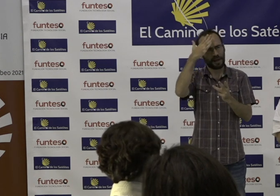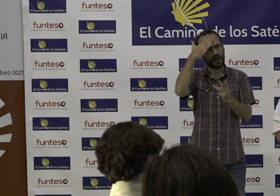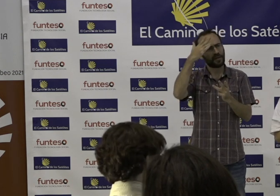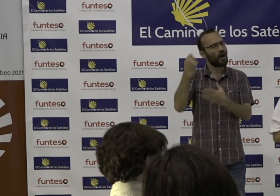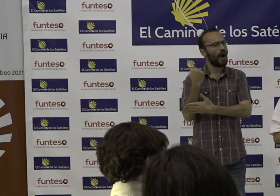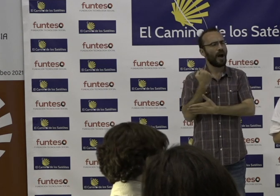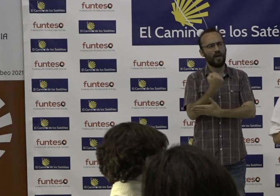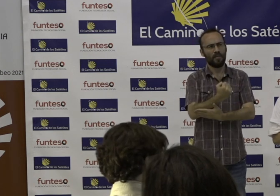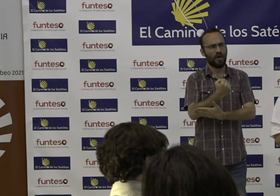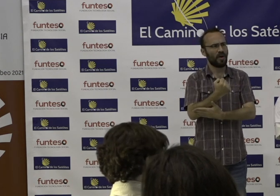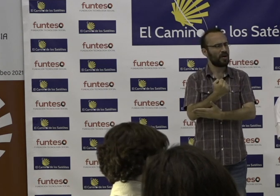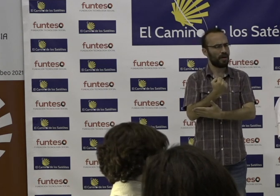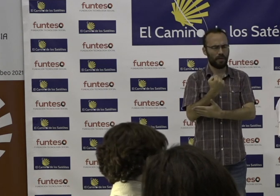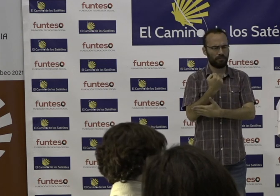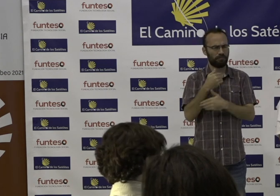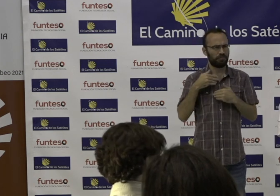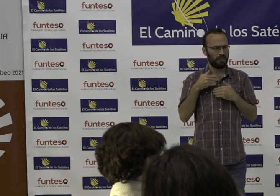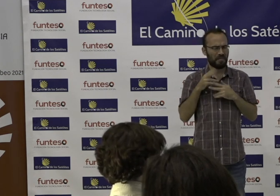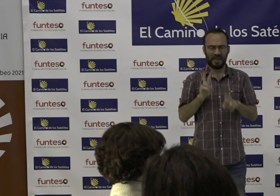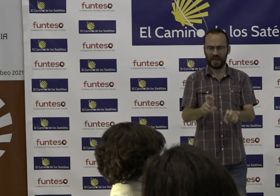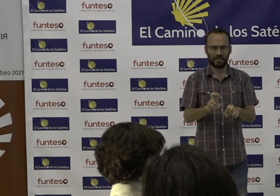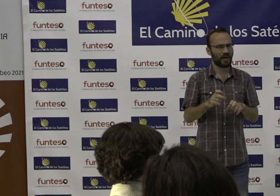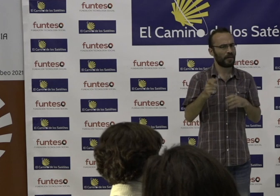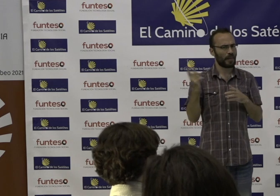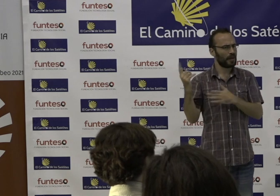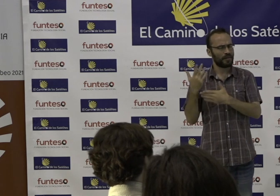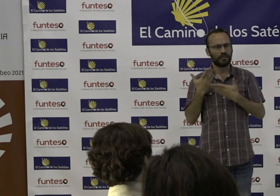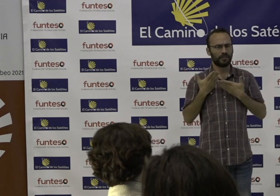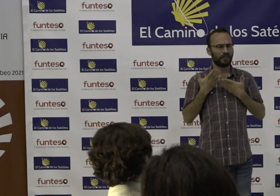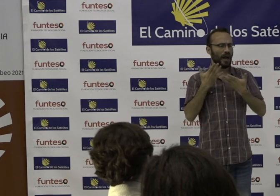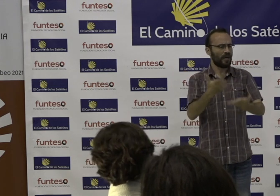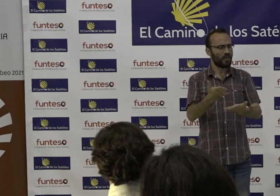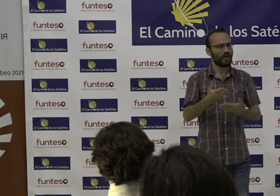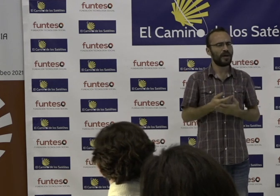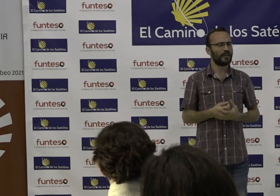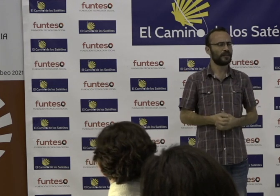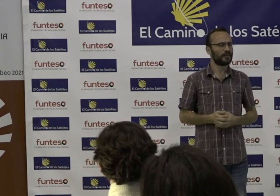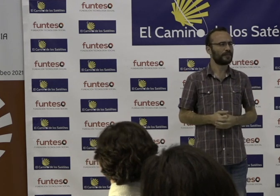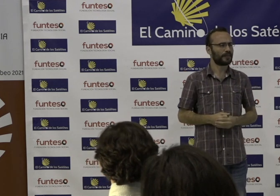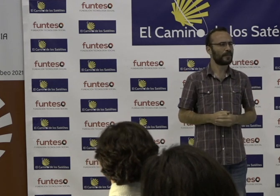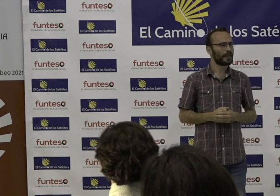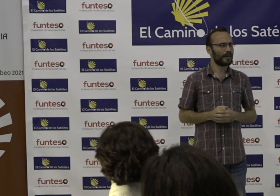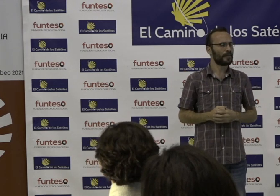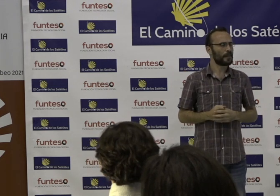apoyado desde el principio. Nos conocimos en un evento, uno de los primeros eventos que organizamos,